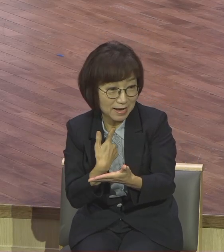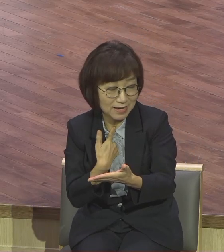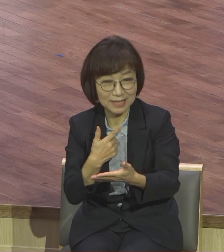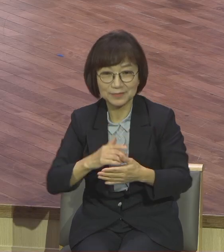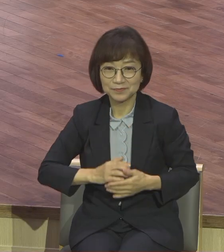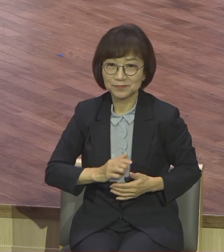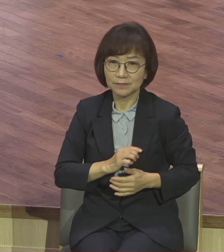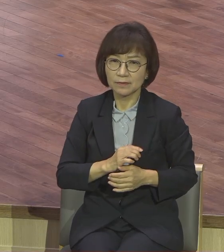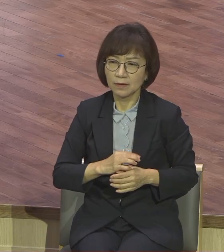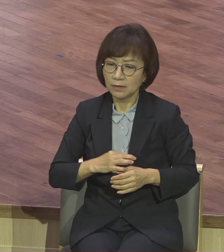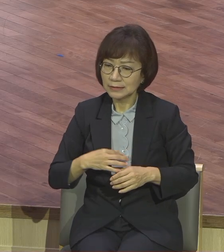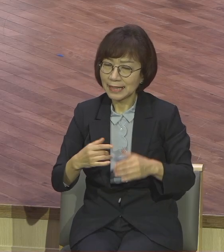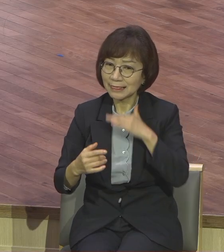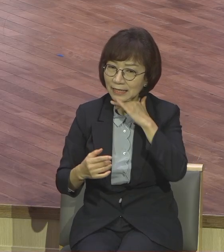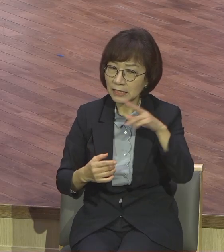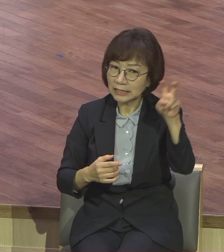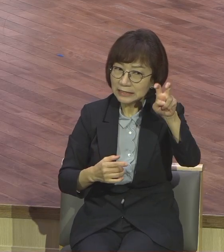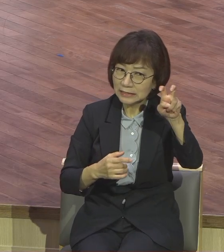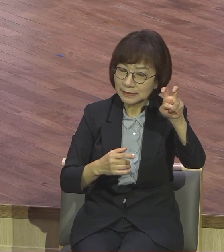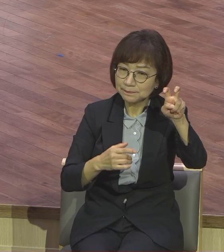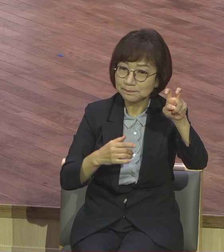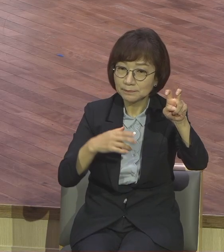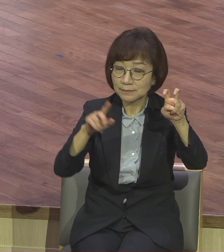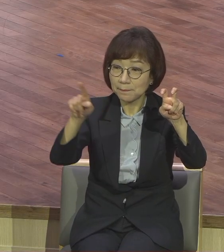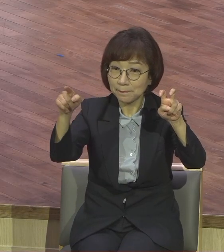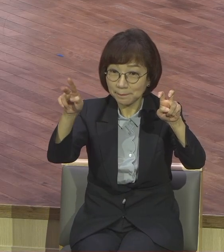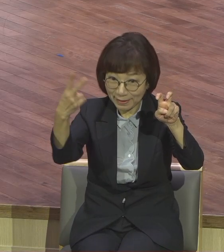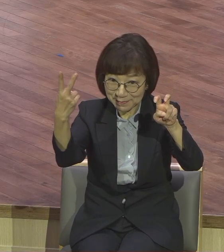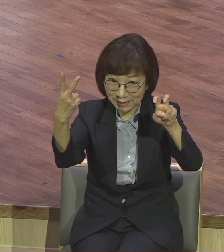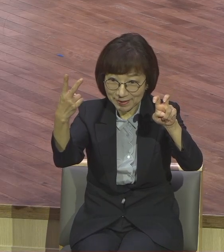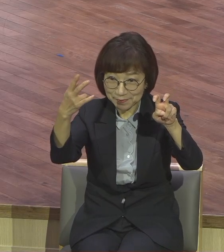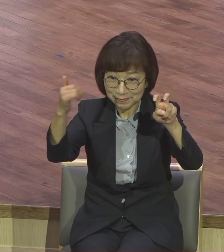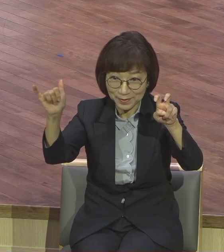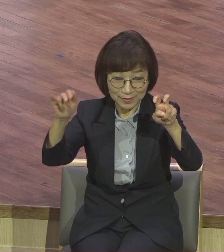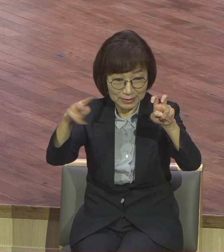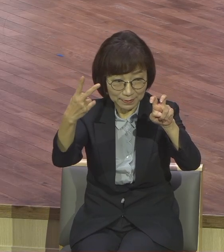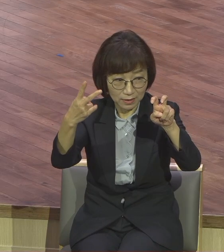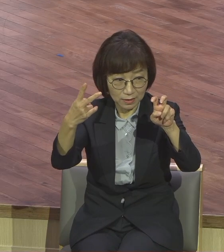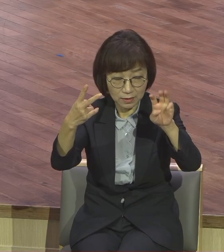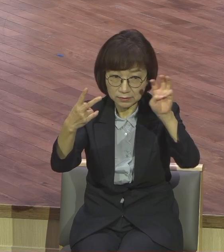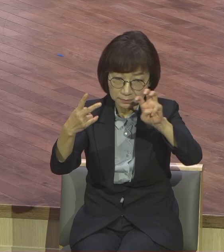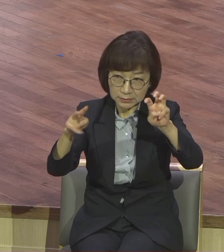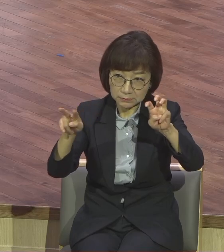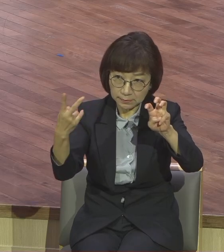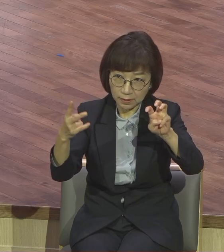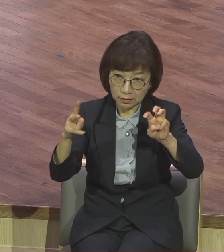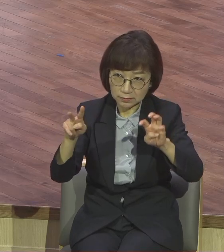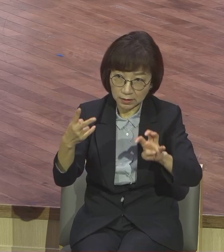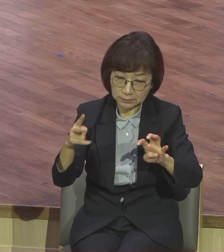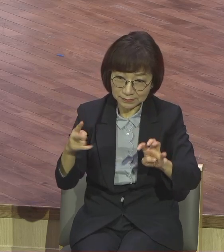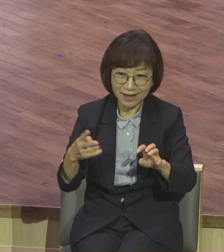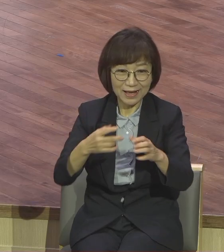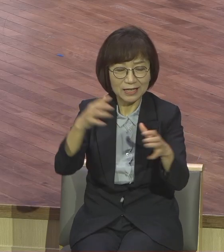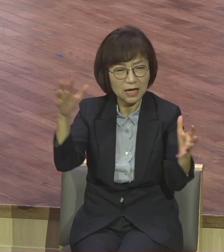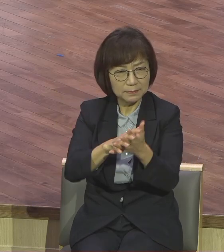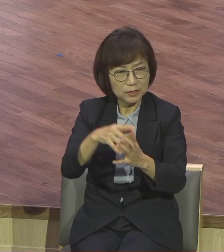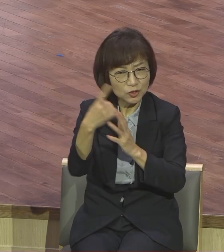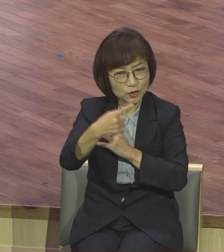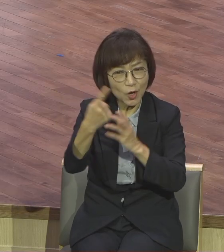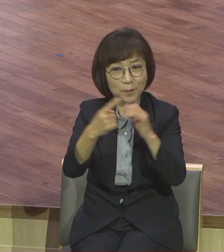했는데, 세대별로 한 200명씩 약 1,000명 그렇게 대상으로 조사를